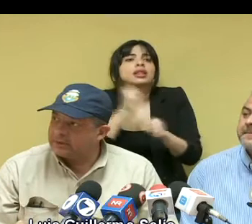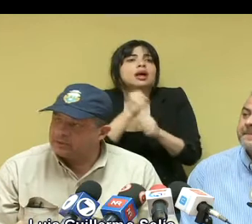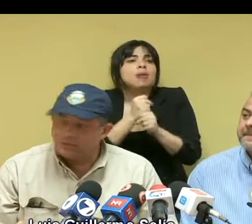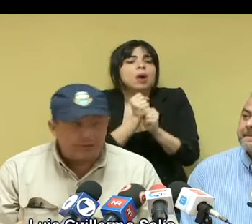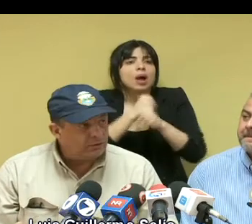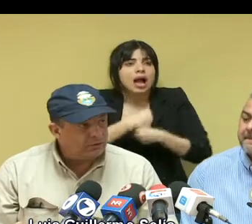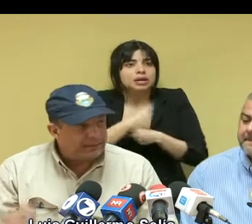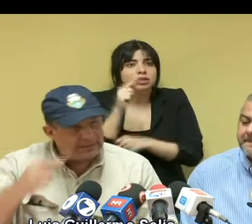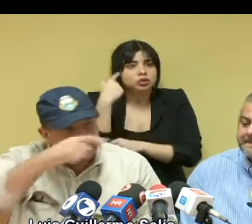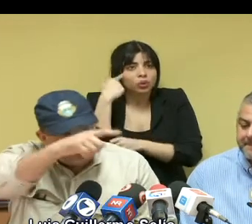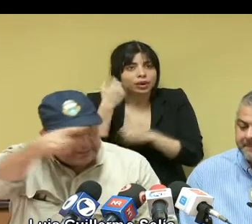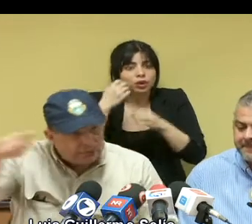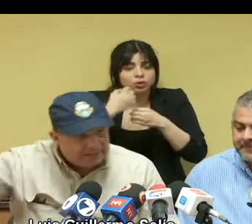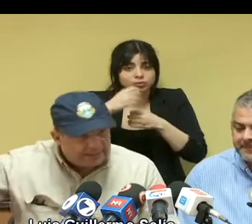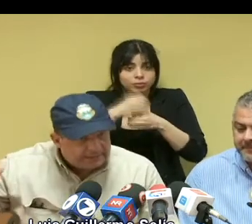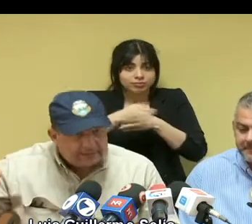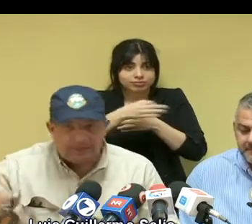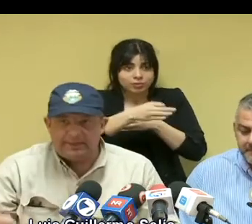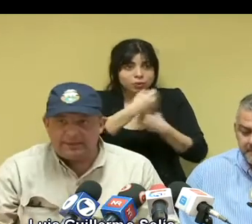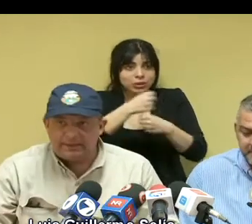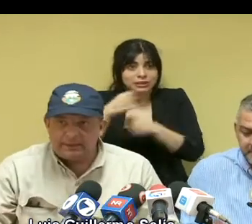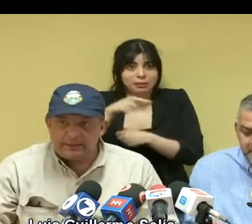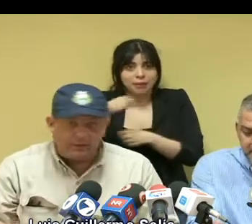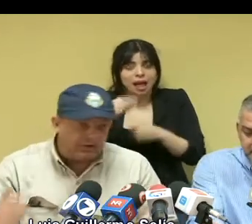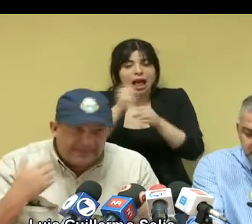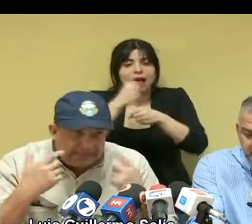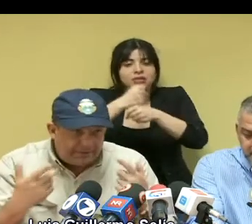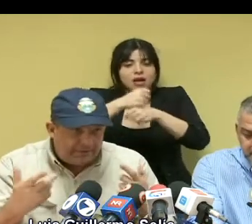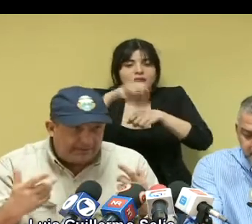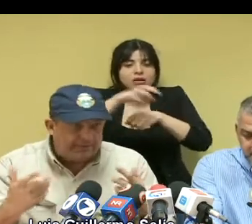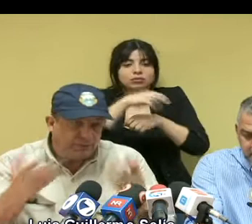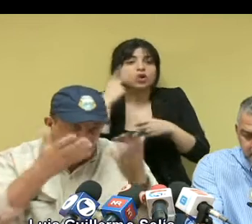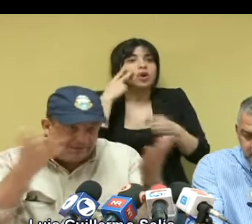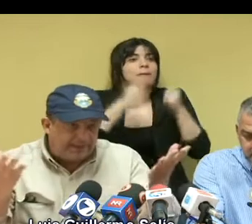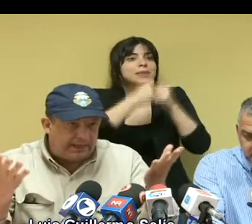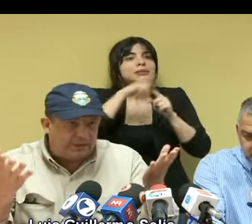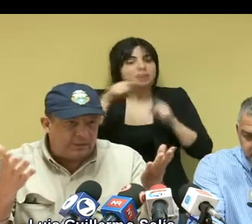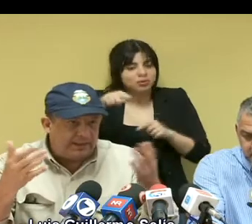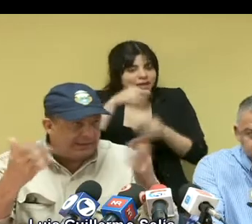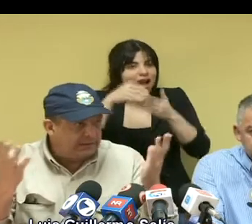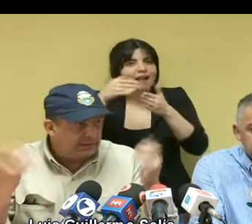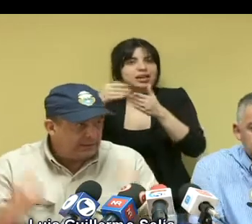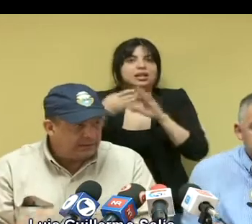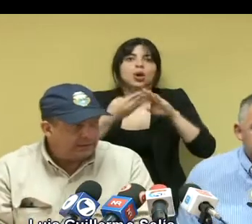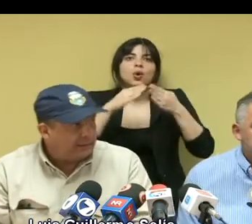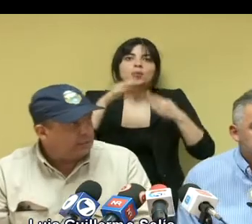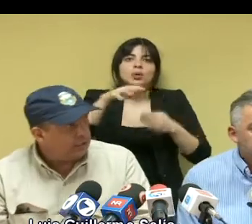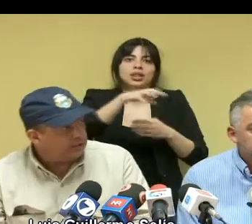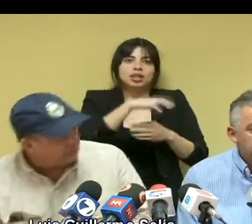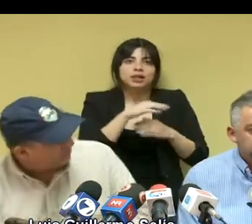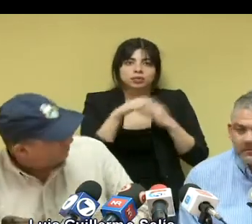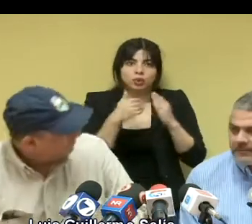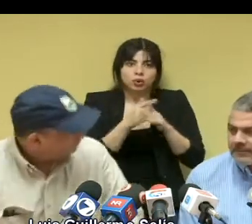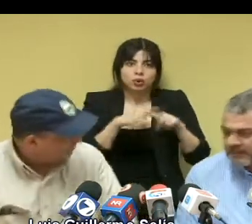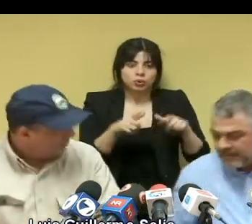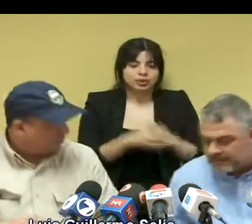hagan los gobiernos locales en esa otra parte de la vialidad, que no es la que se ve más, pero que afecta a comunidades